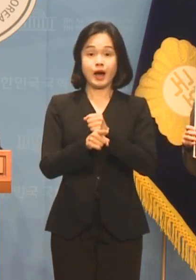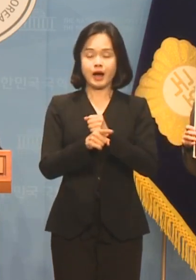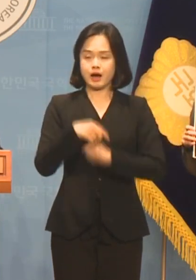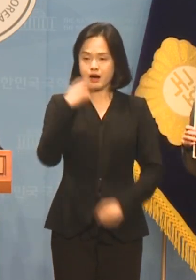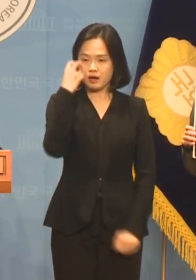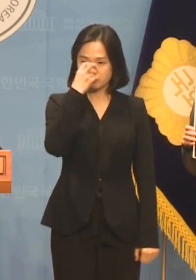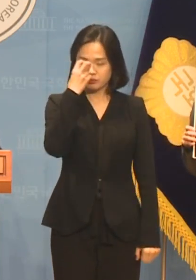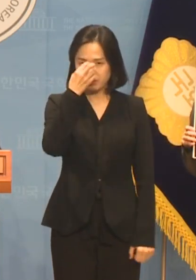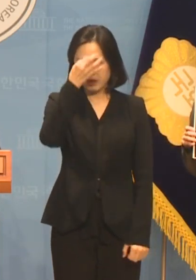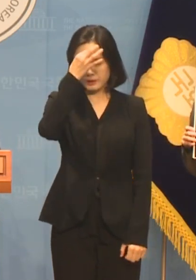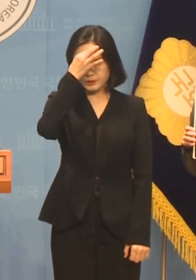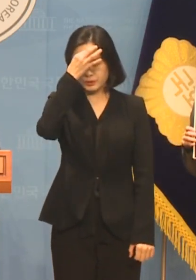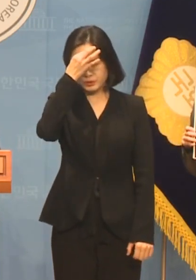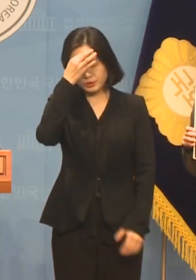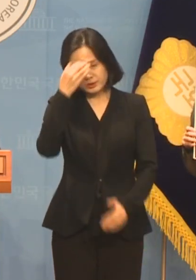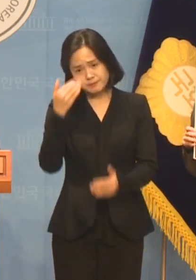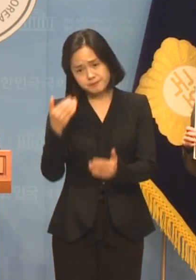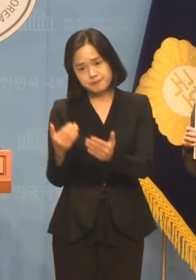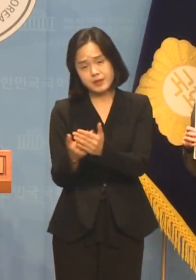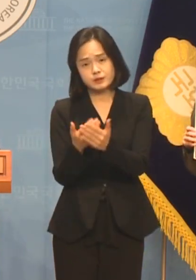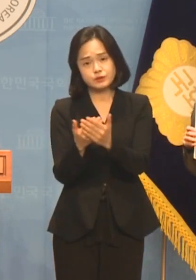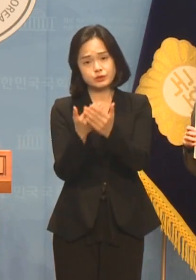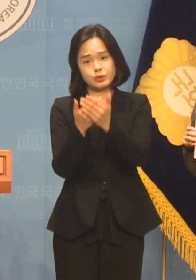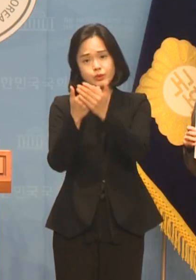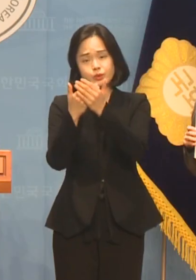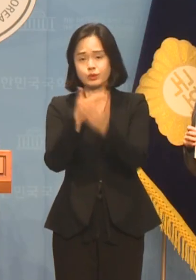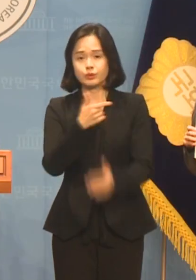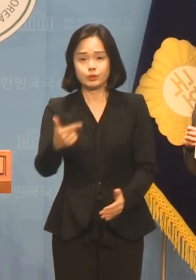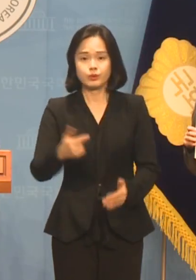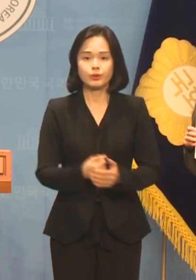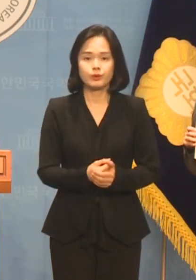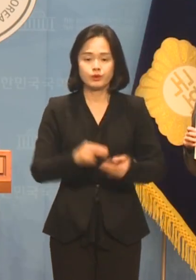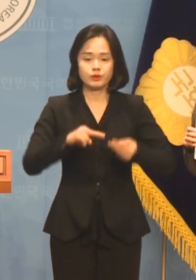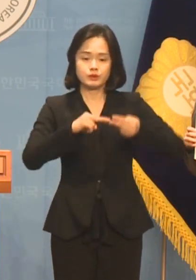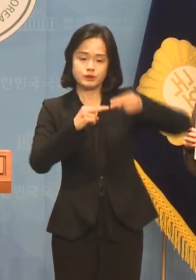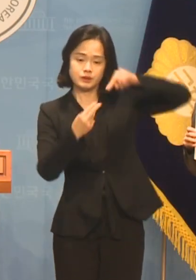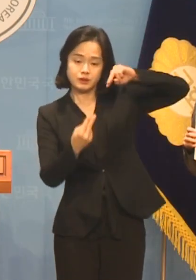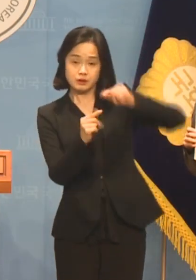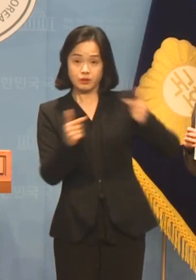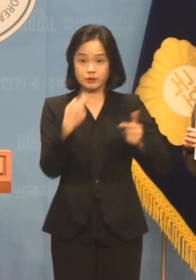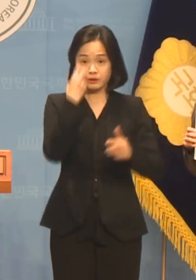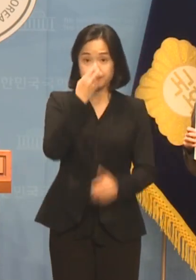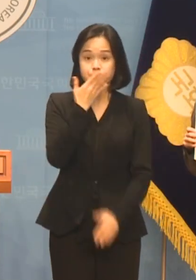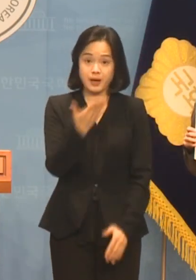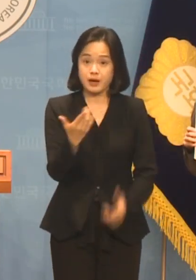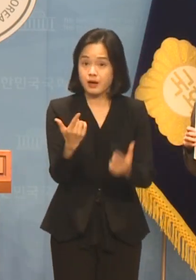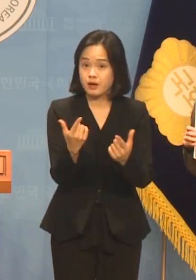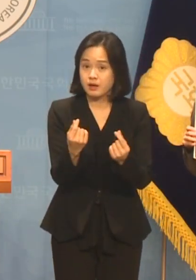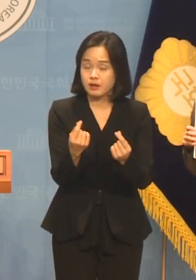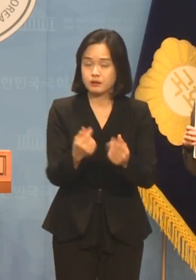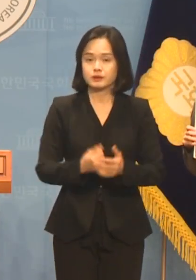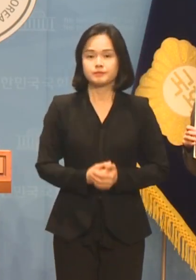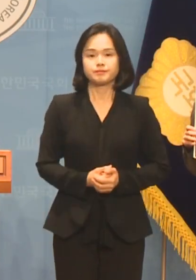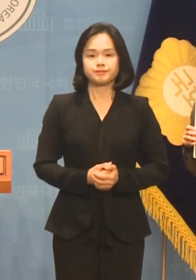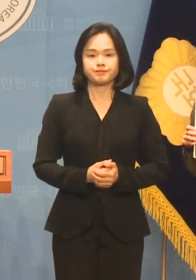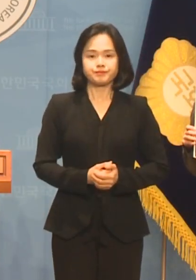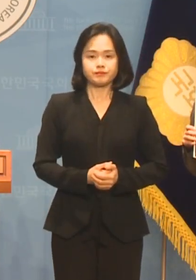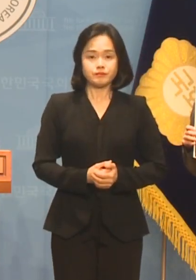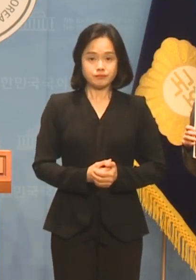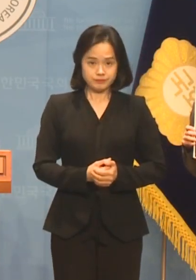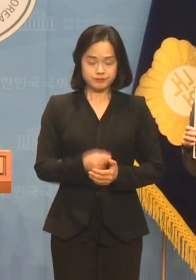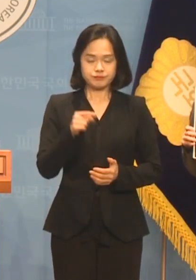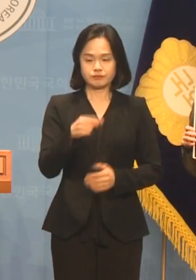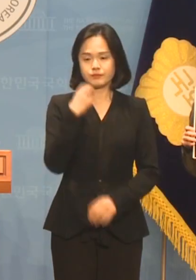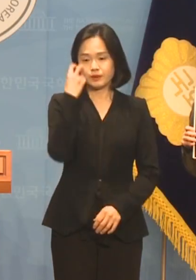불구하고 대한민국 살인사건엔 공소시효가 있었습니다. 제가 공소시효를 없애는 법을 대표